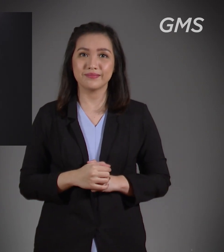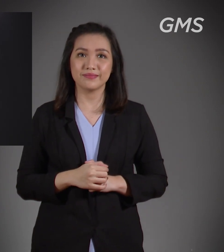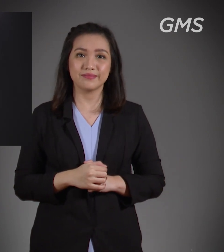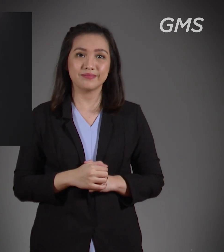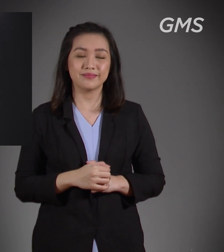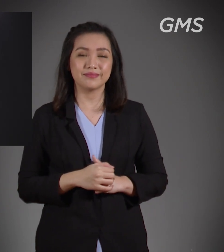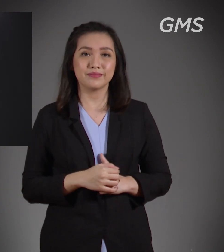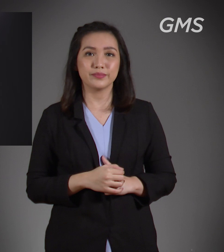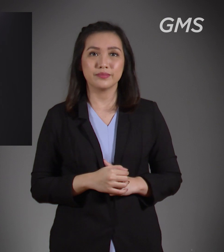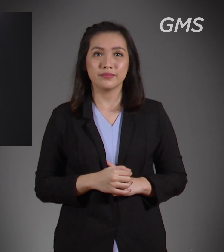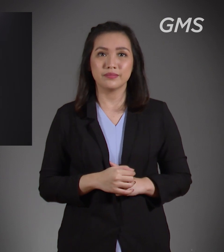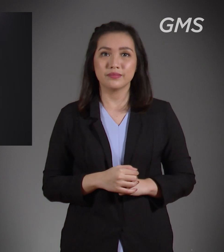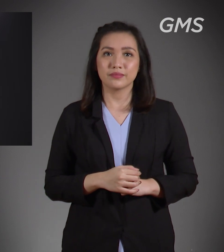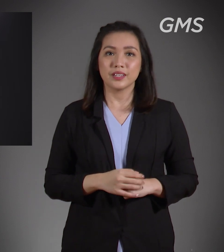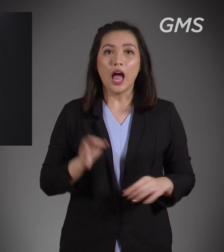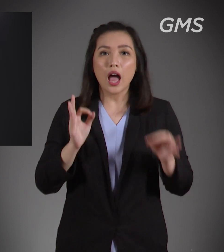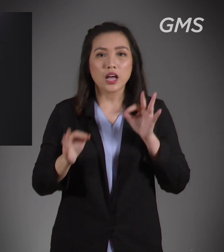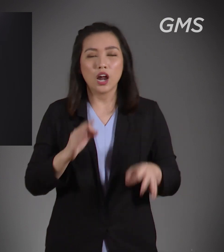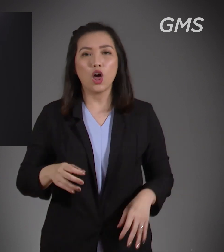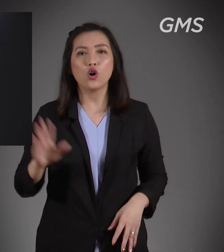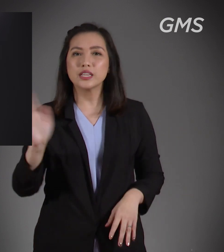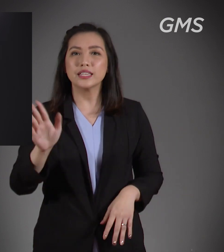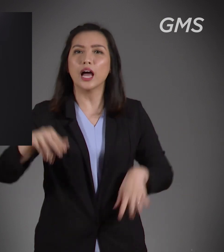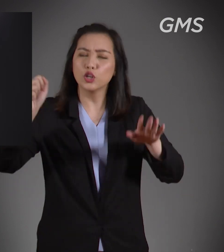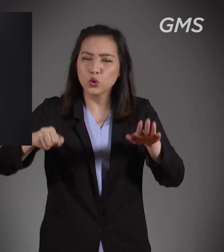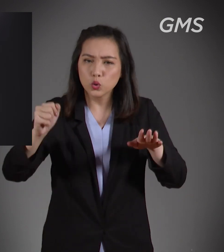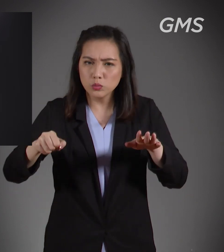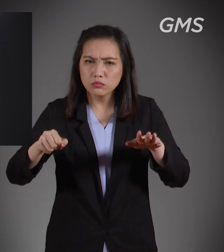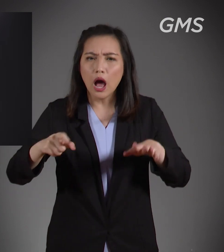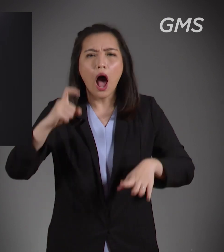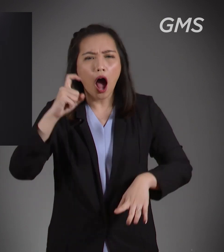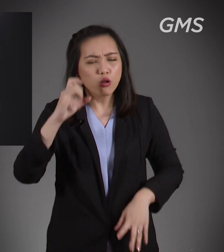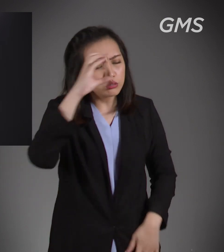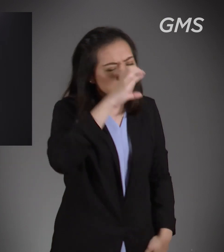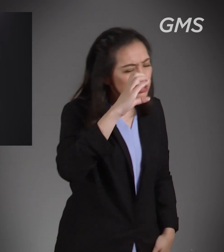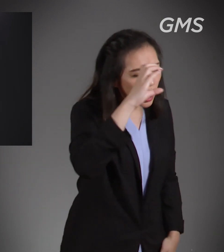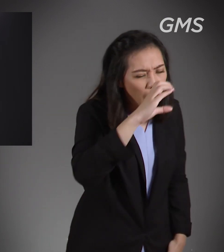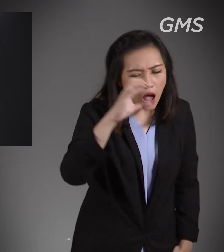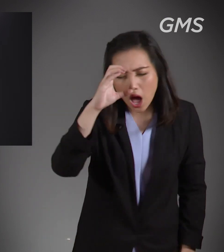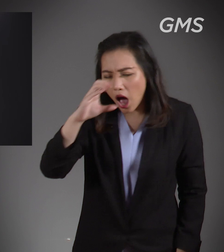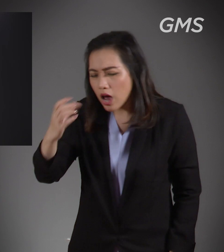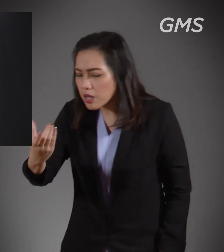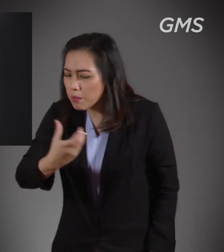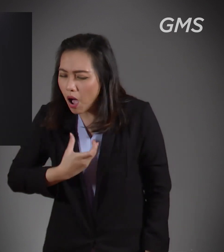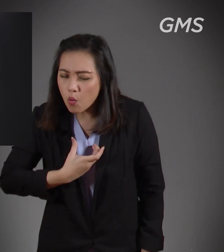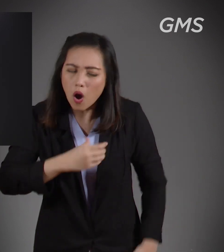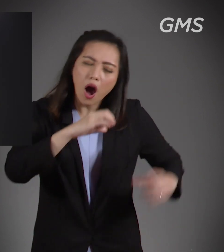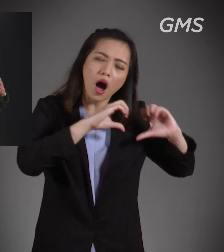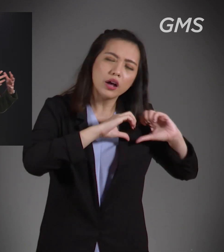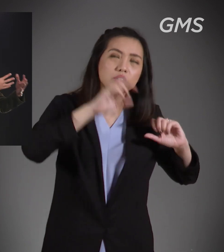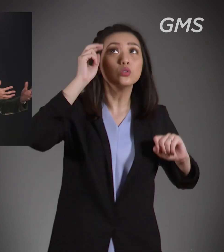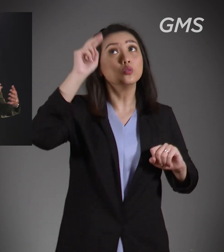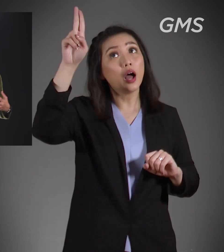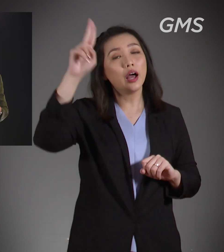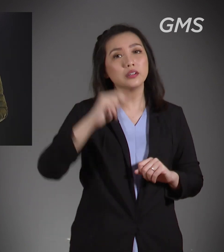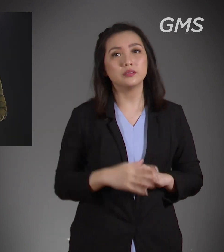yang teguh. Baca Mazmur 51. Dia berkata, give me a steadfast heart. Supaya aku mengajarkan